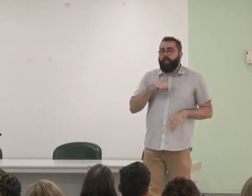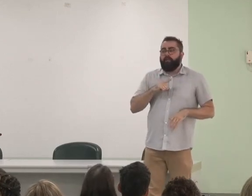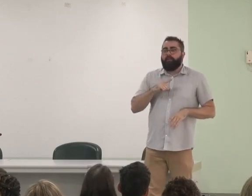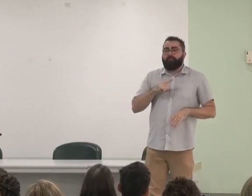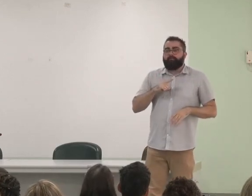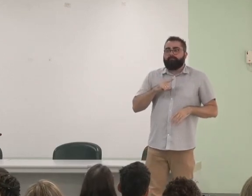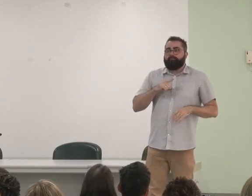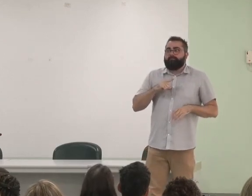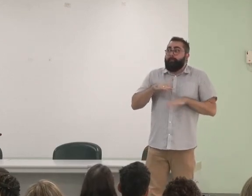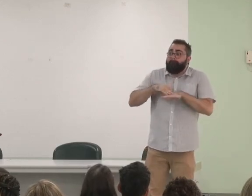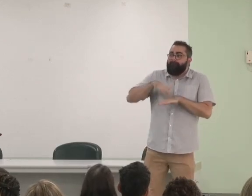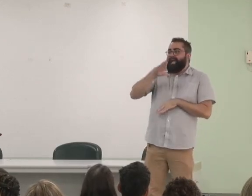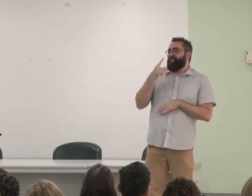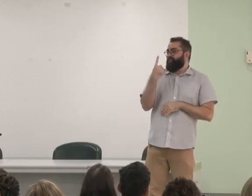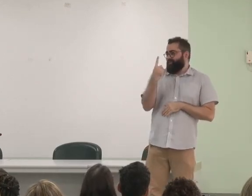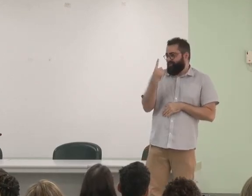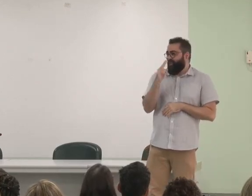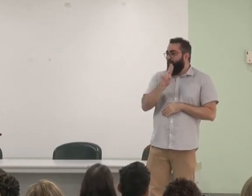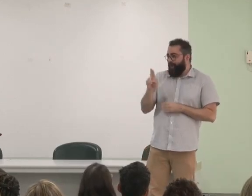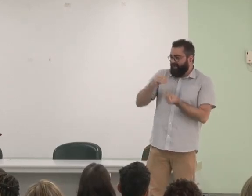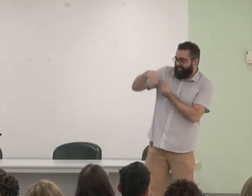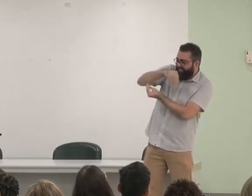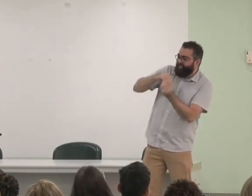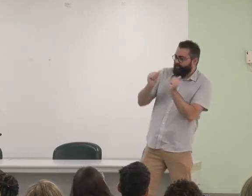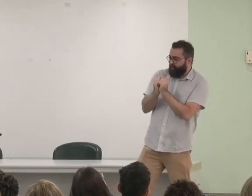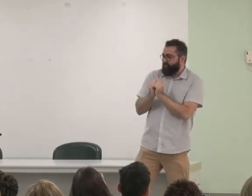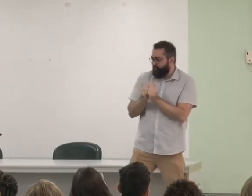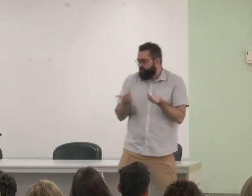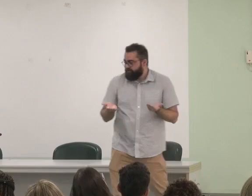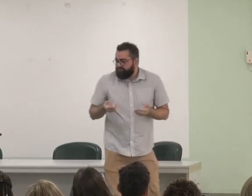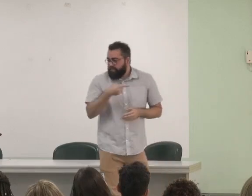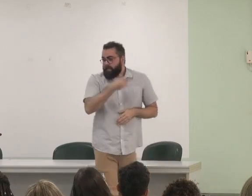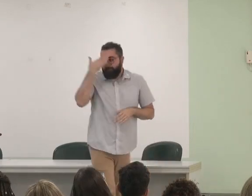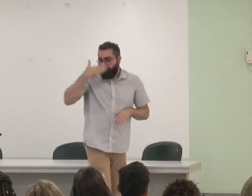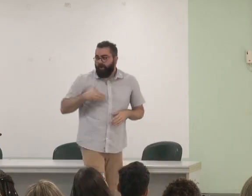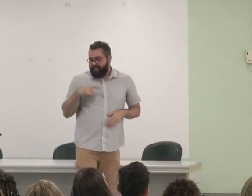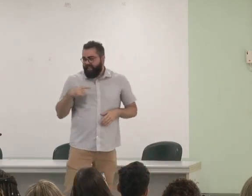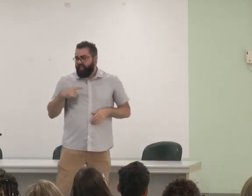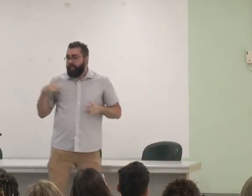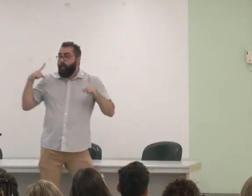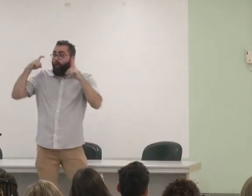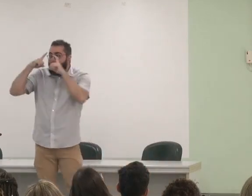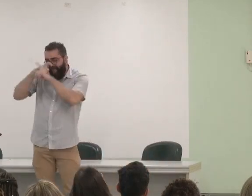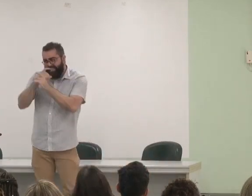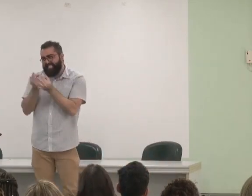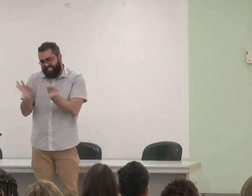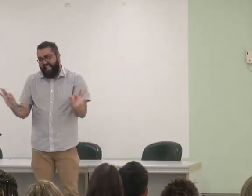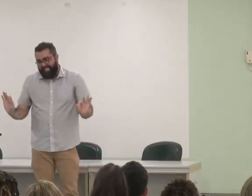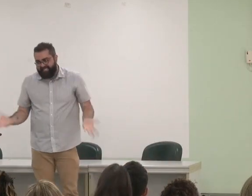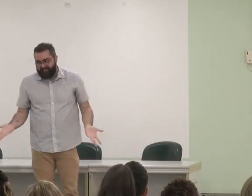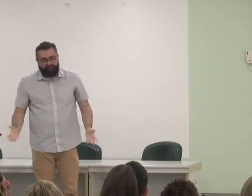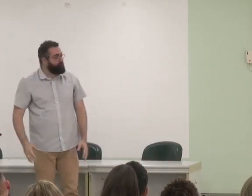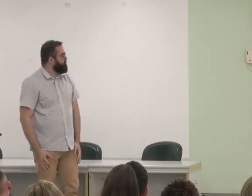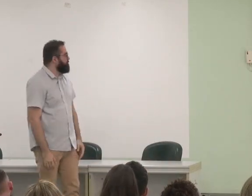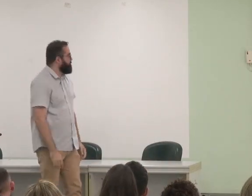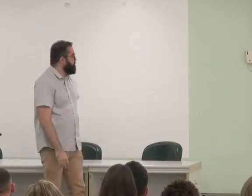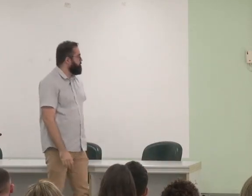das sentenças, só que sempre vão ser mais de um nome, né? Então, é uma